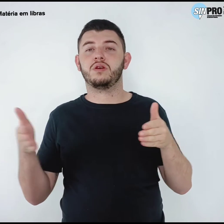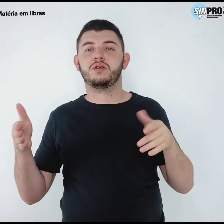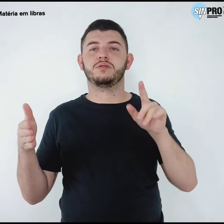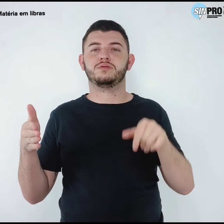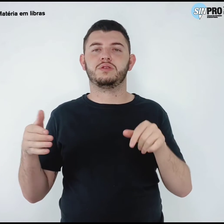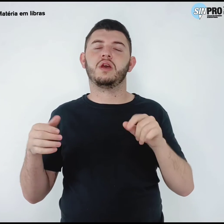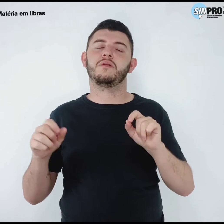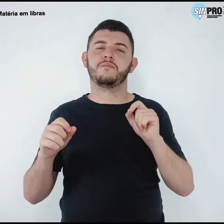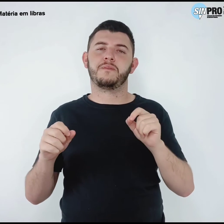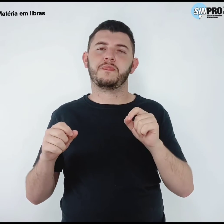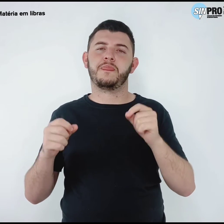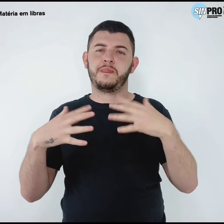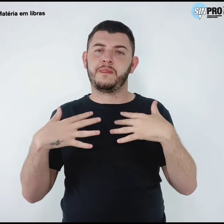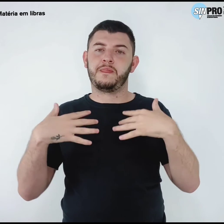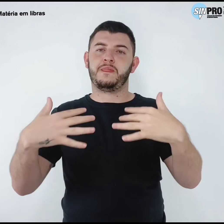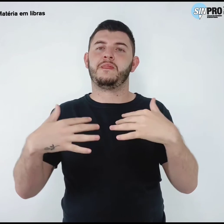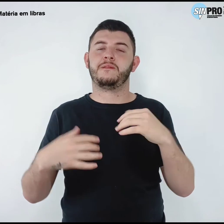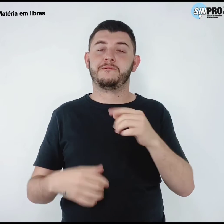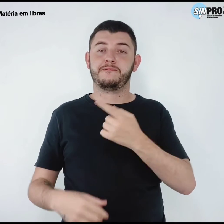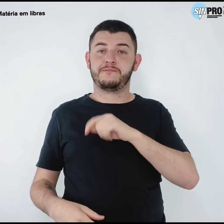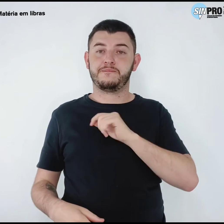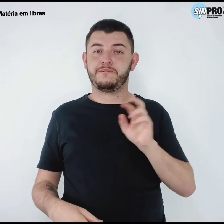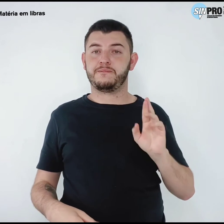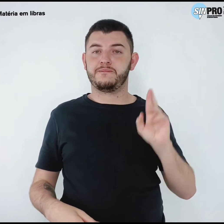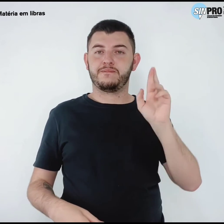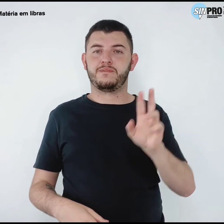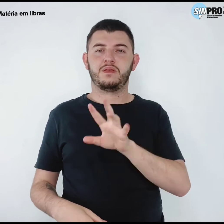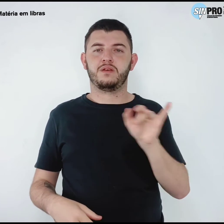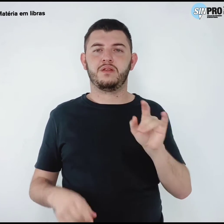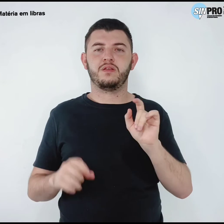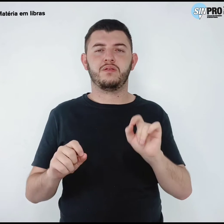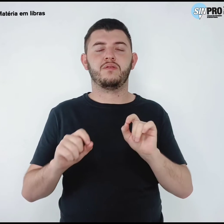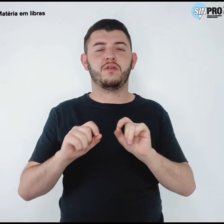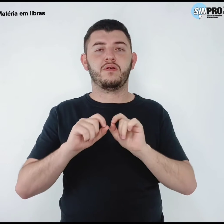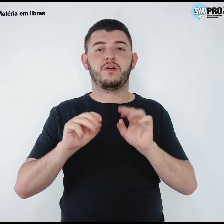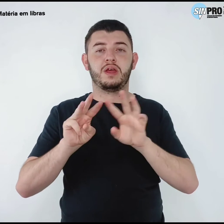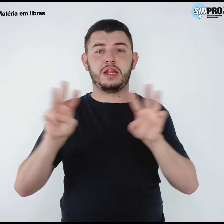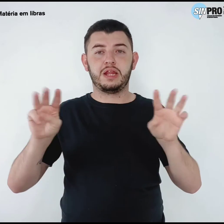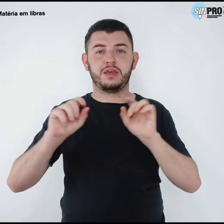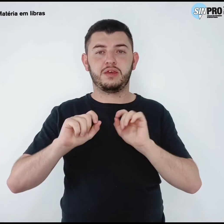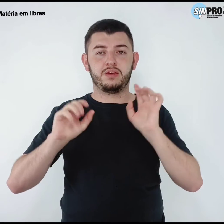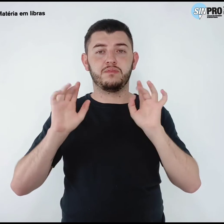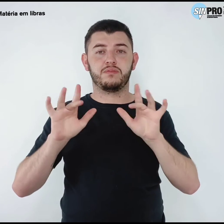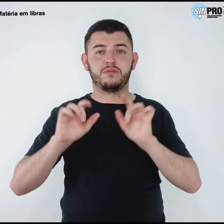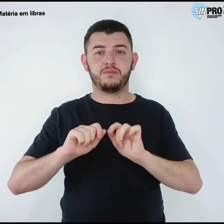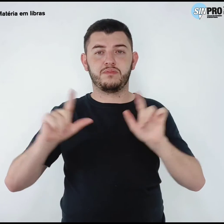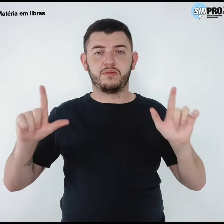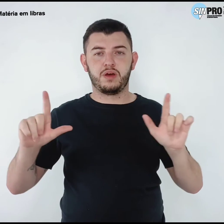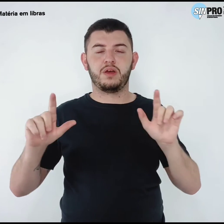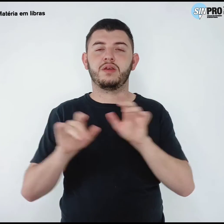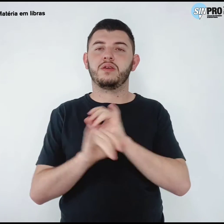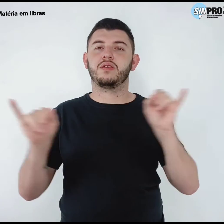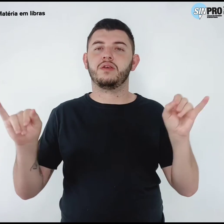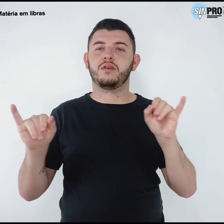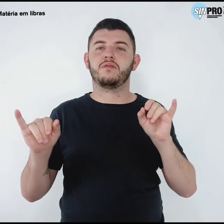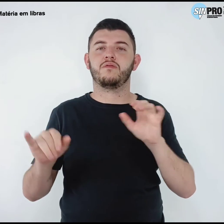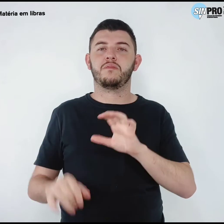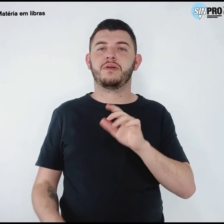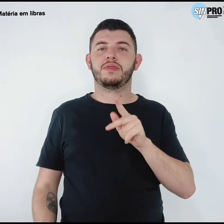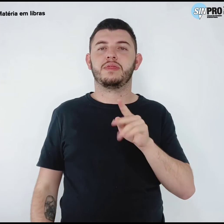coletiva, o delegado sindical deverá acessar o link e informar o